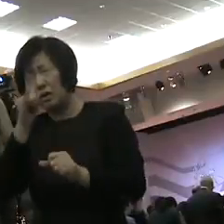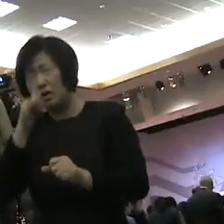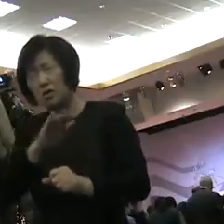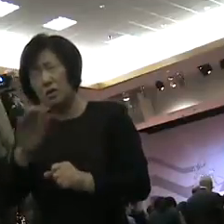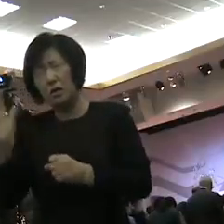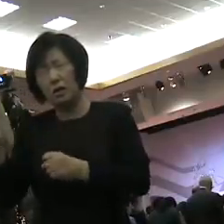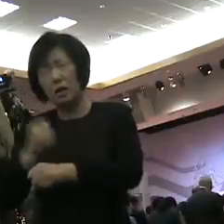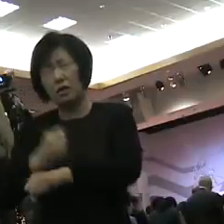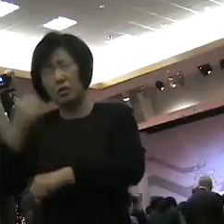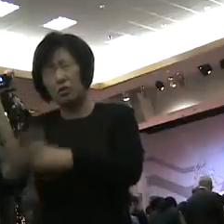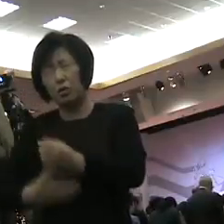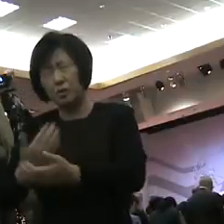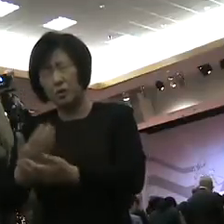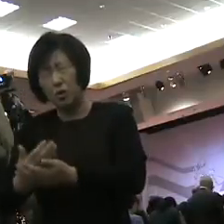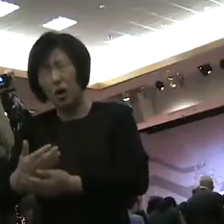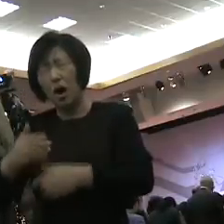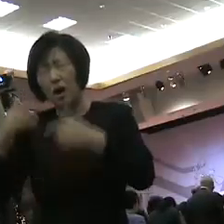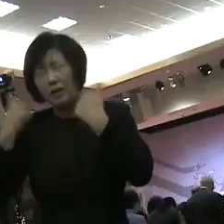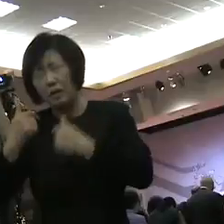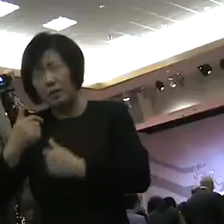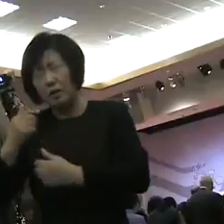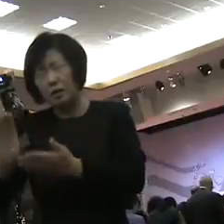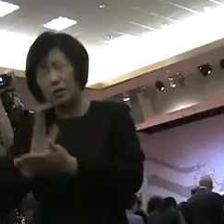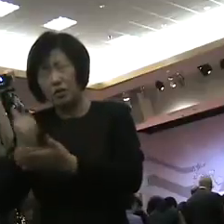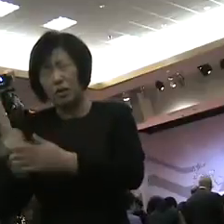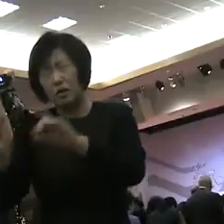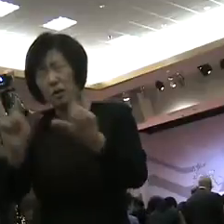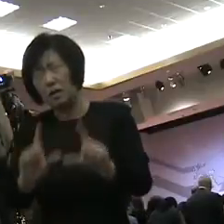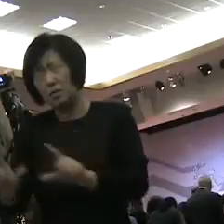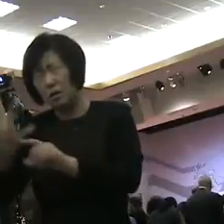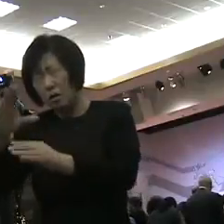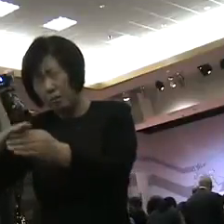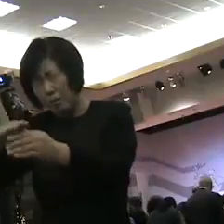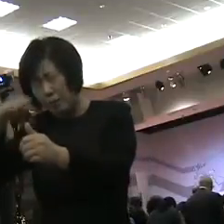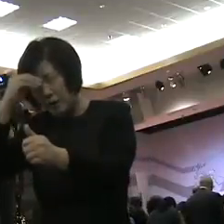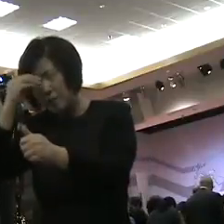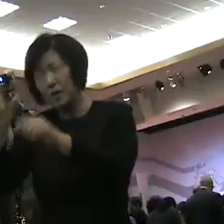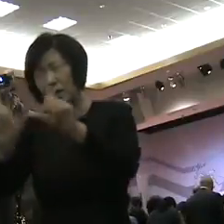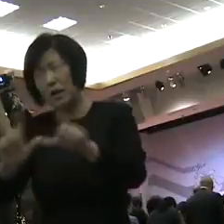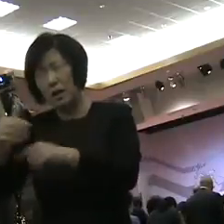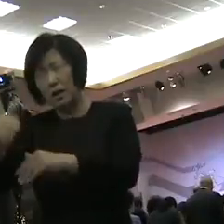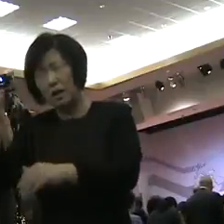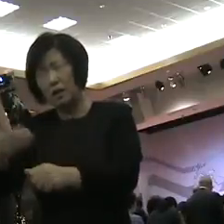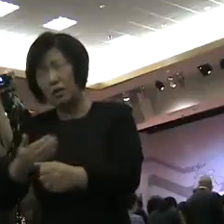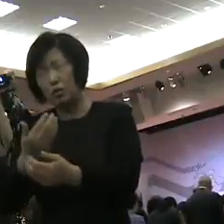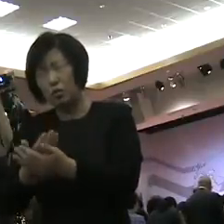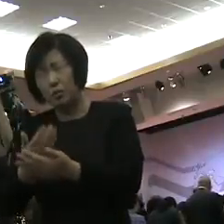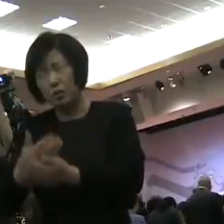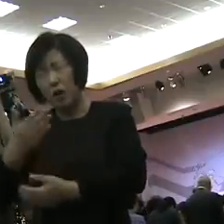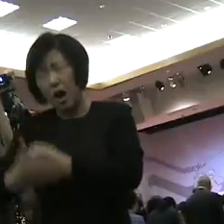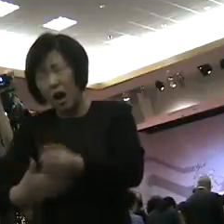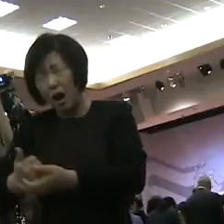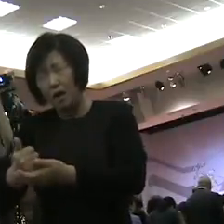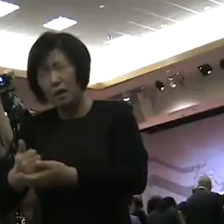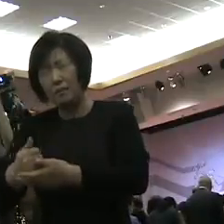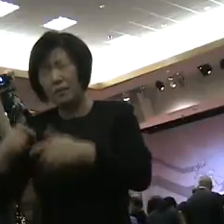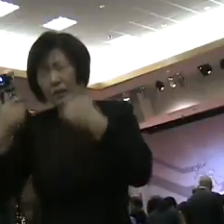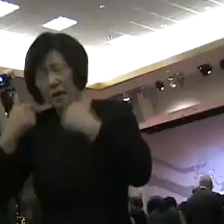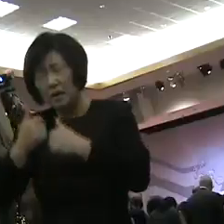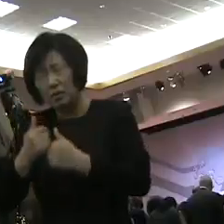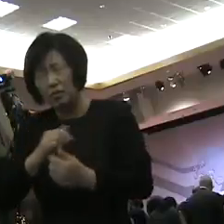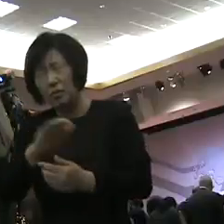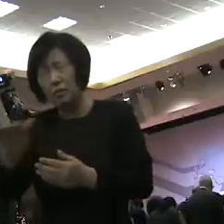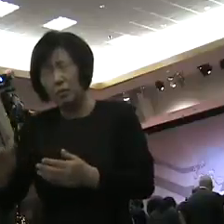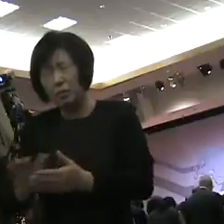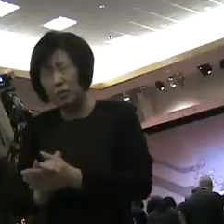아버지 하나님, 주께서 우리에게 주신 은혜를 저희들이 소화하고 승리하게 하여 주옵소서. 하나님, 저희들을 불쌍히 여겨